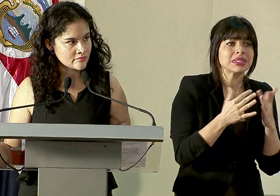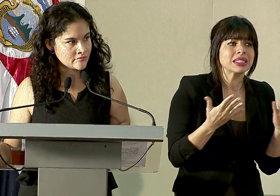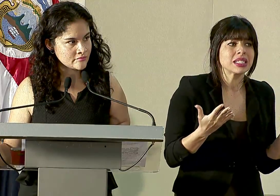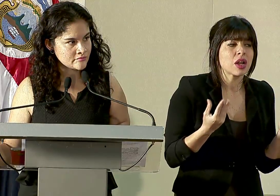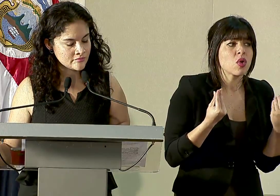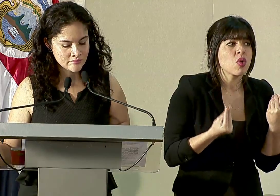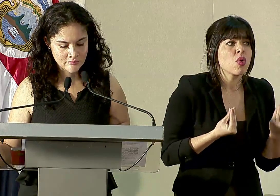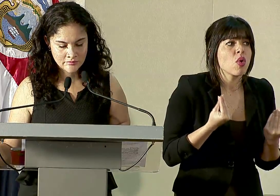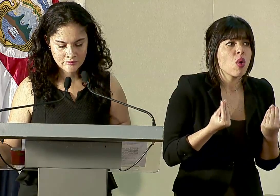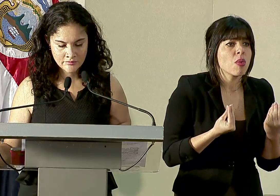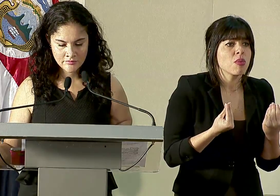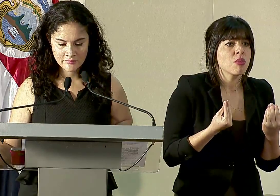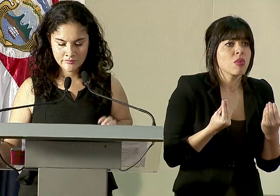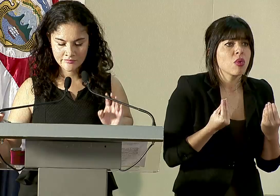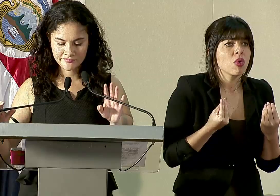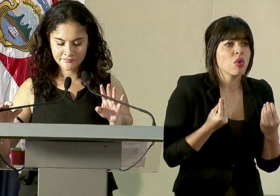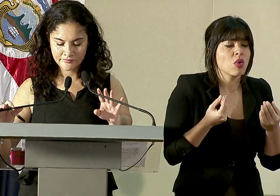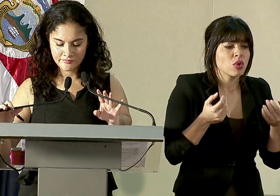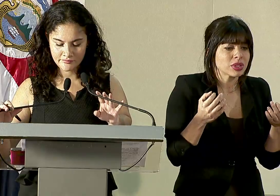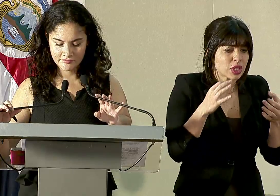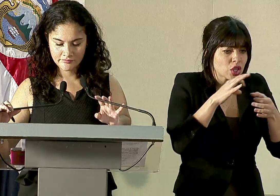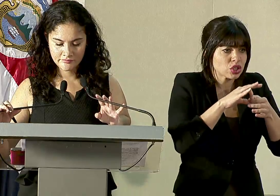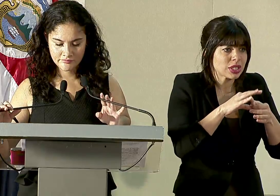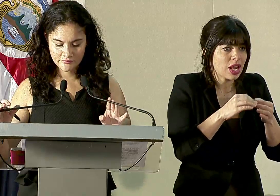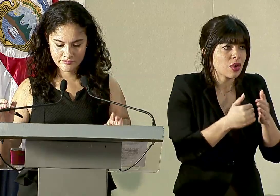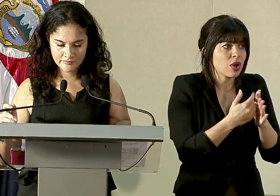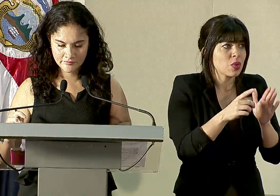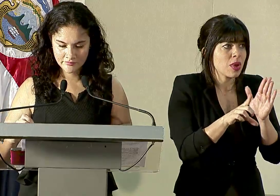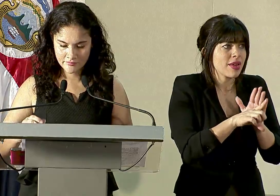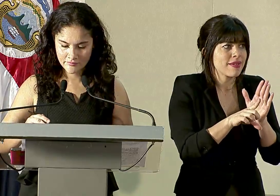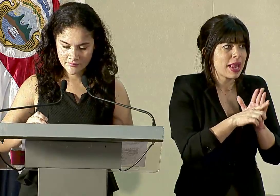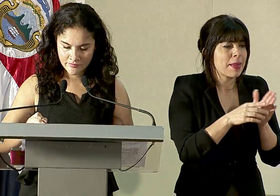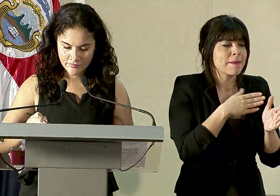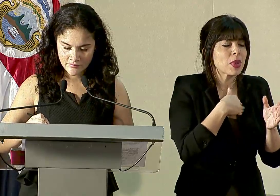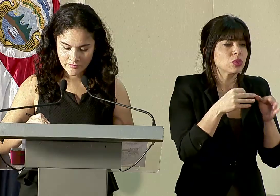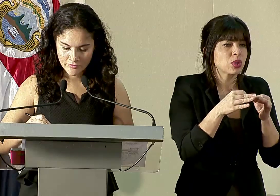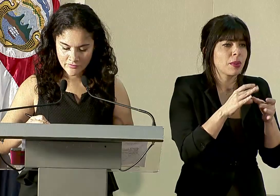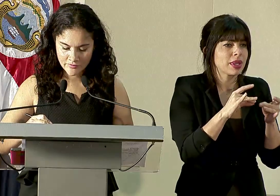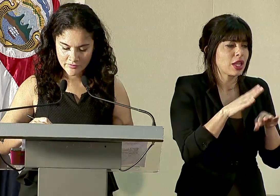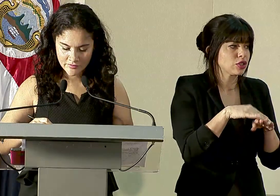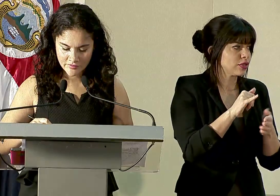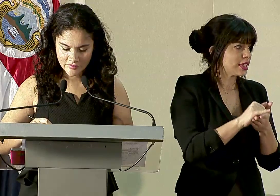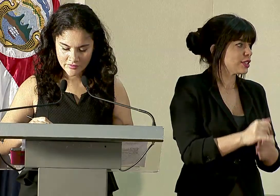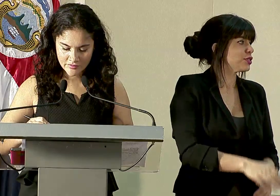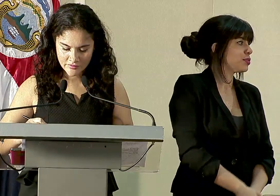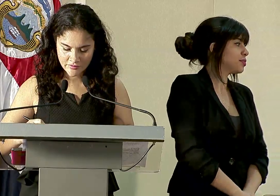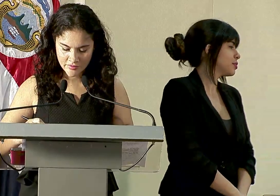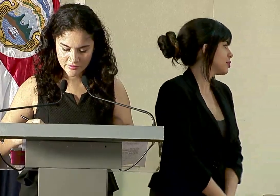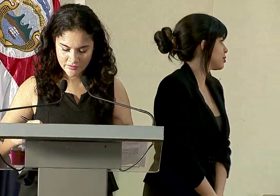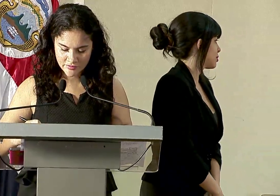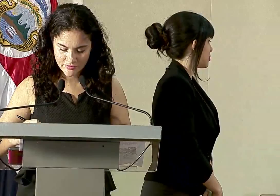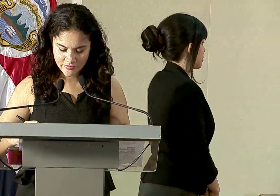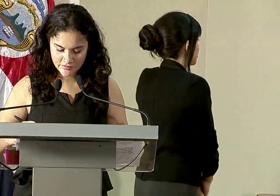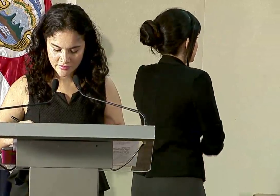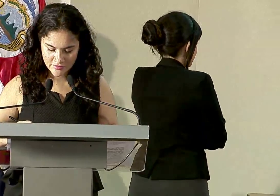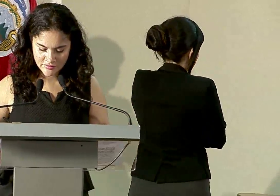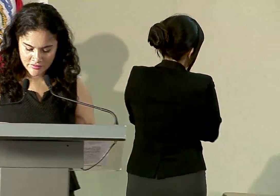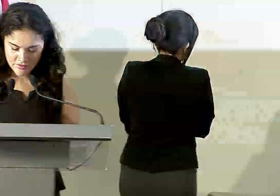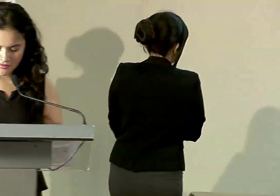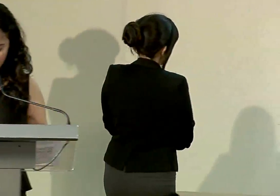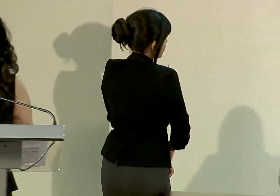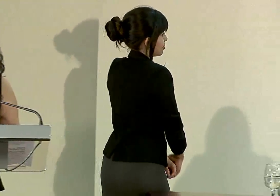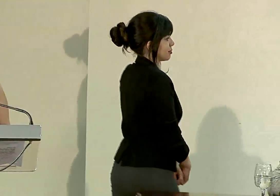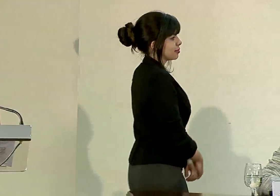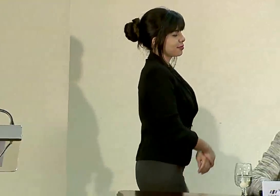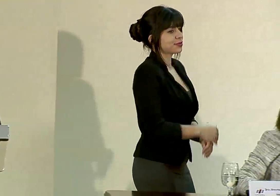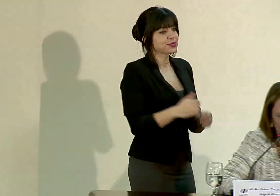como se concilia con la nueva ley me gustaría un comentario al respecto este es un nuevo